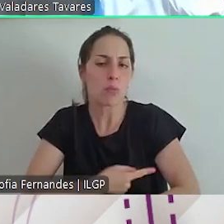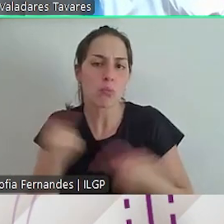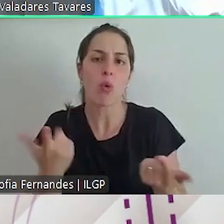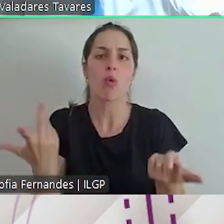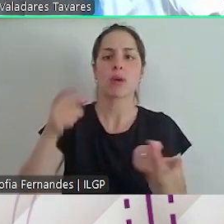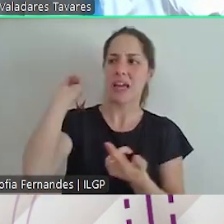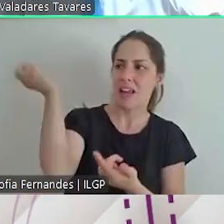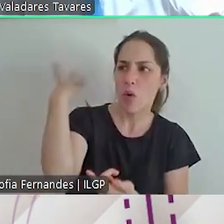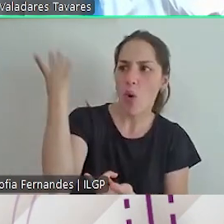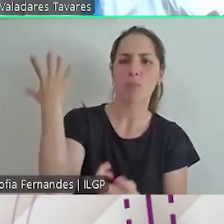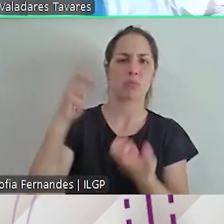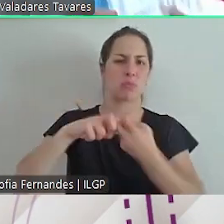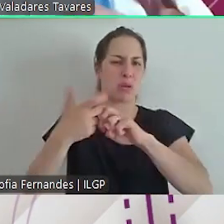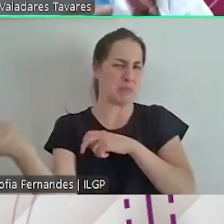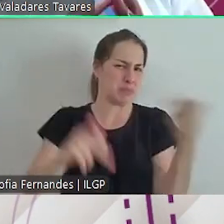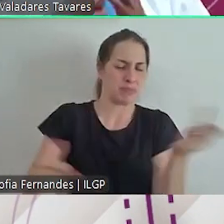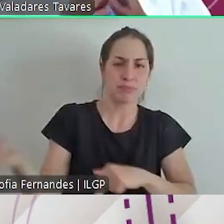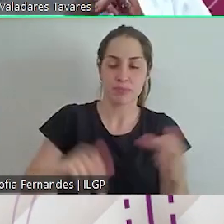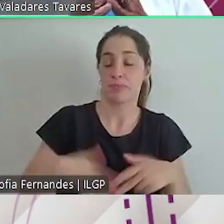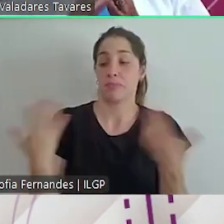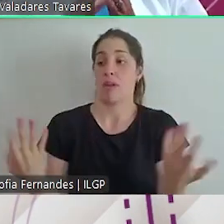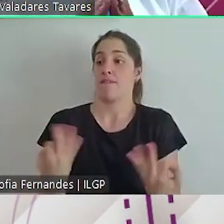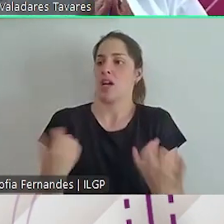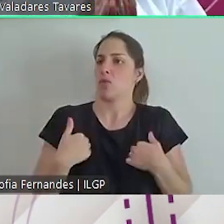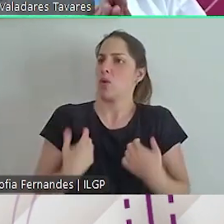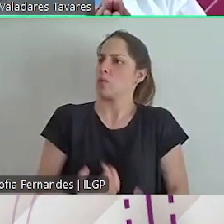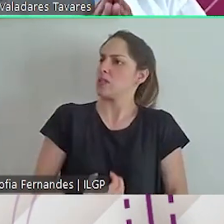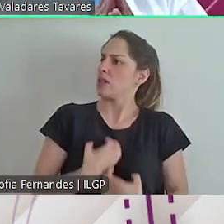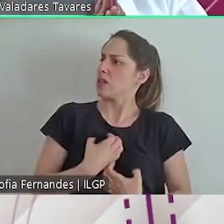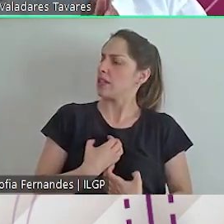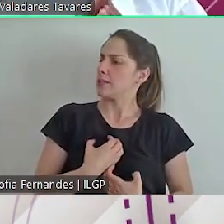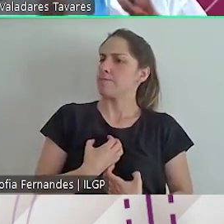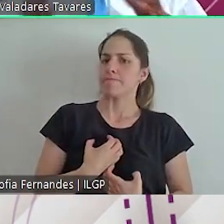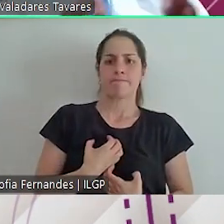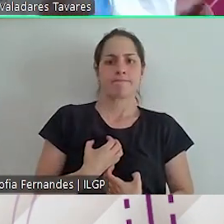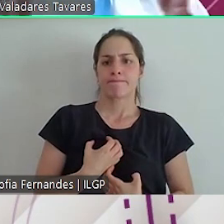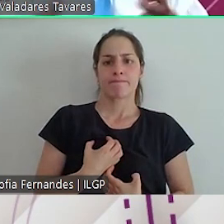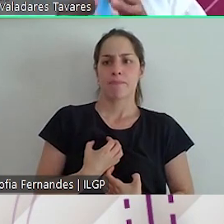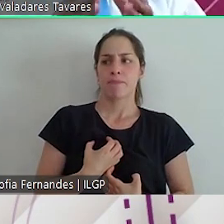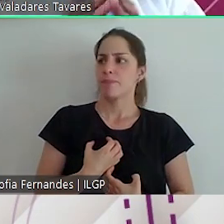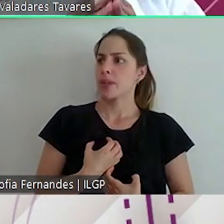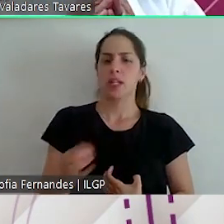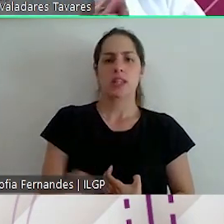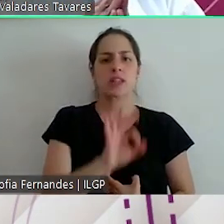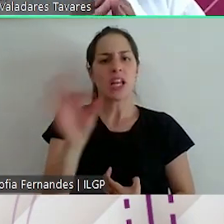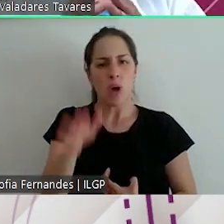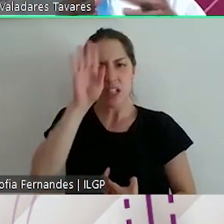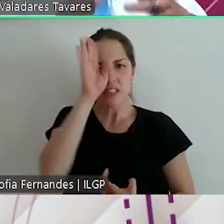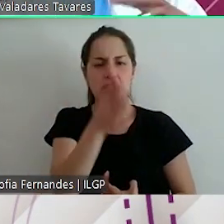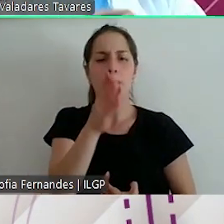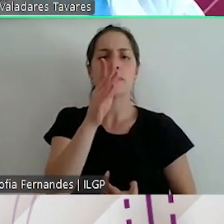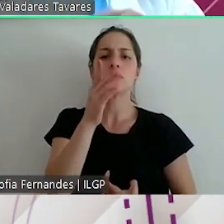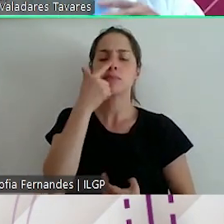seja, a certa altura eu sinto-me um bocadinho como aquelas pessoas com doenças